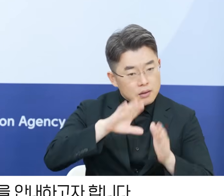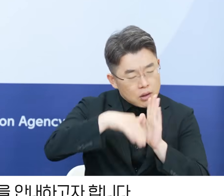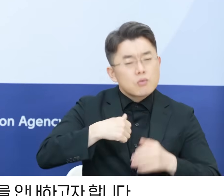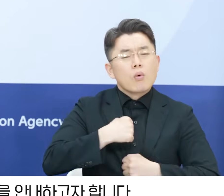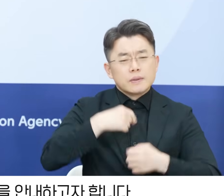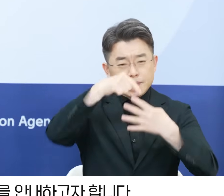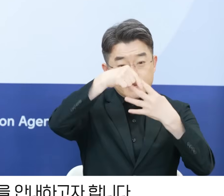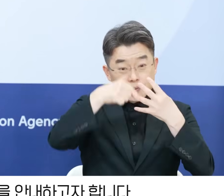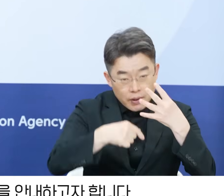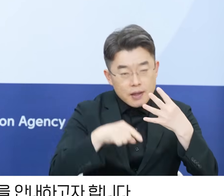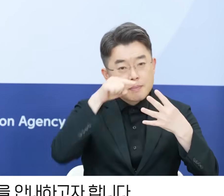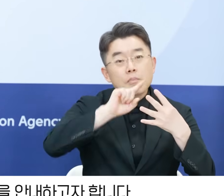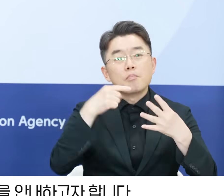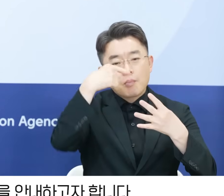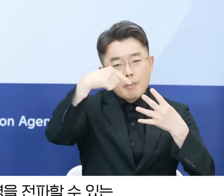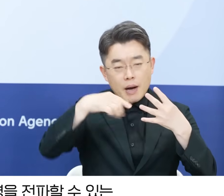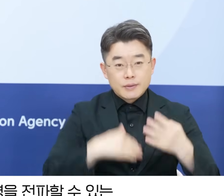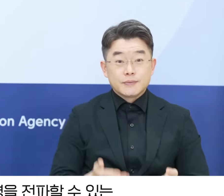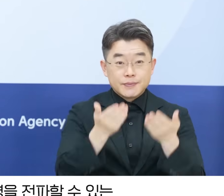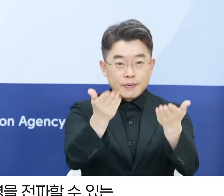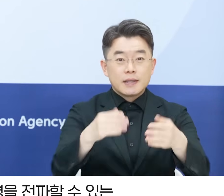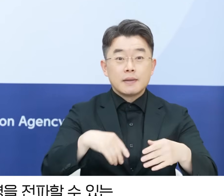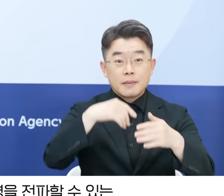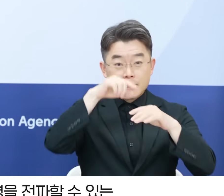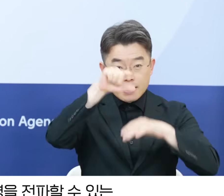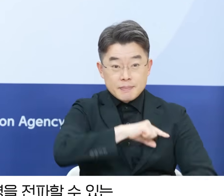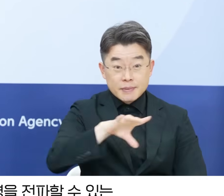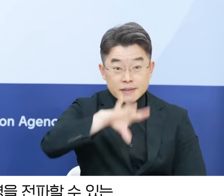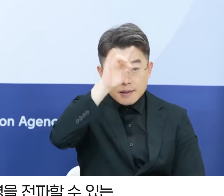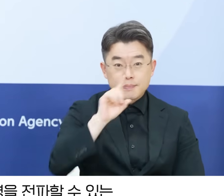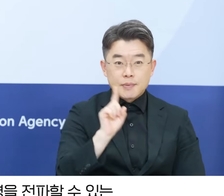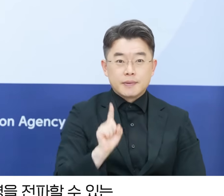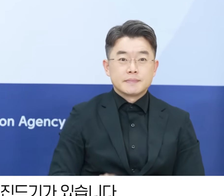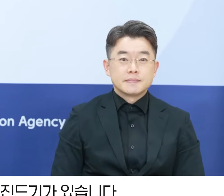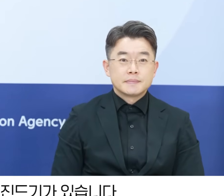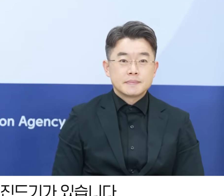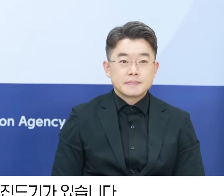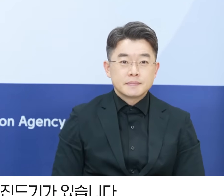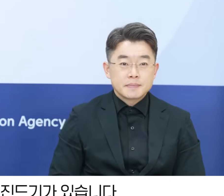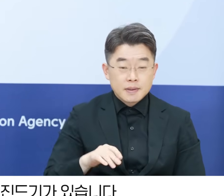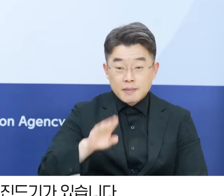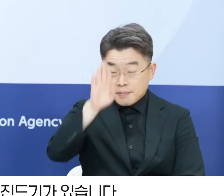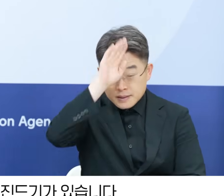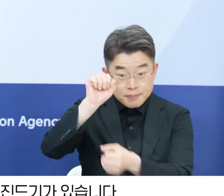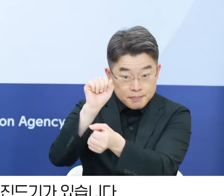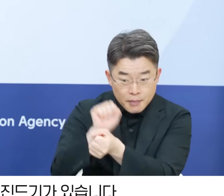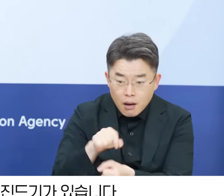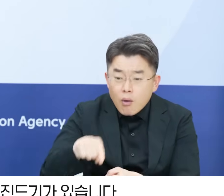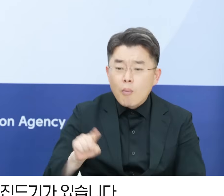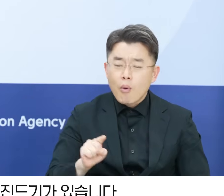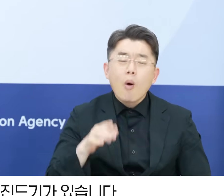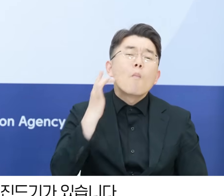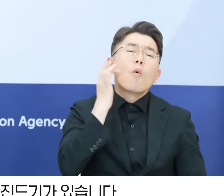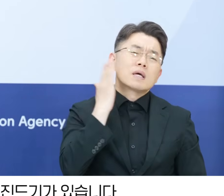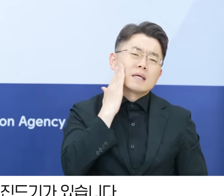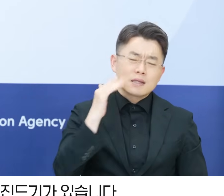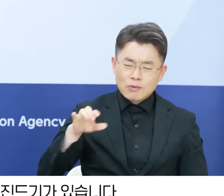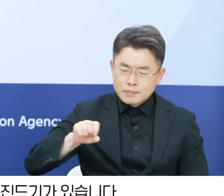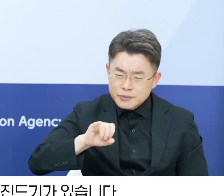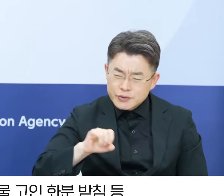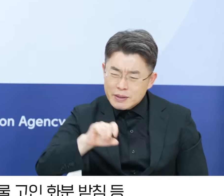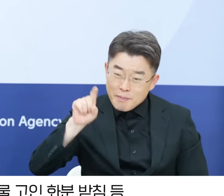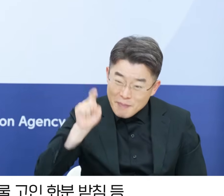수칙을 안내하고자 합니다. 먼저 국내에서 감염병을 전파할 수 있는 주요 매개체는 모기와 진드기가